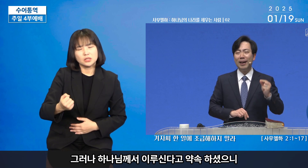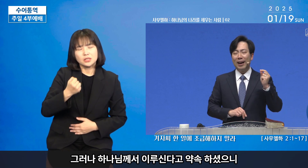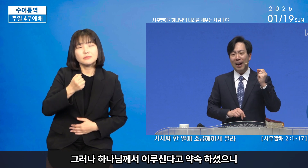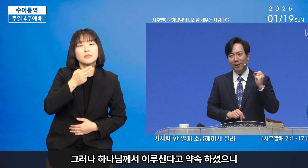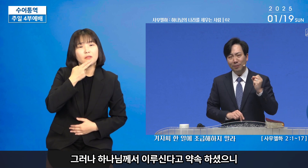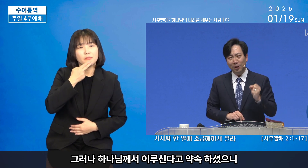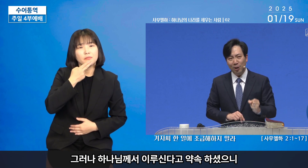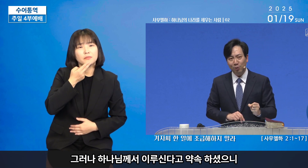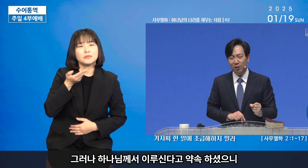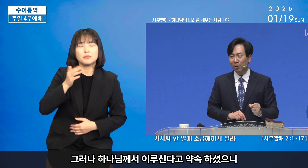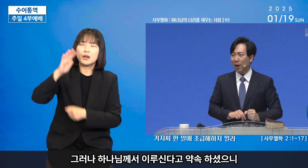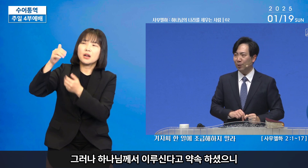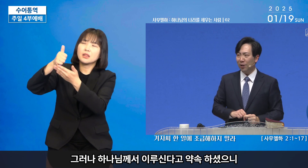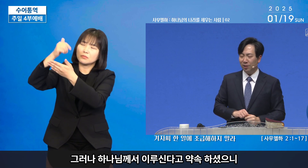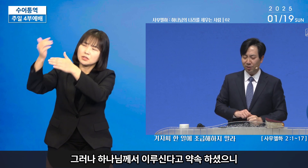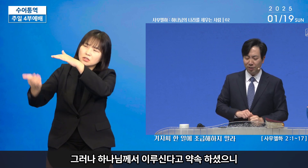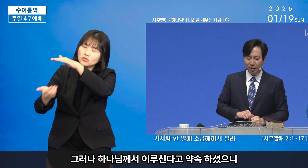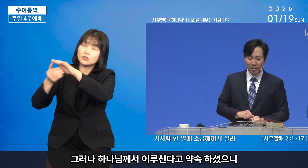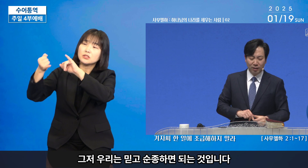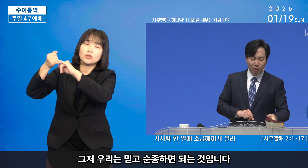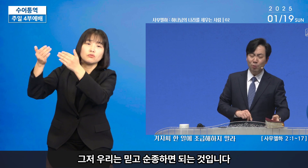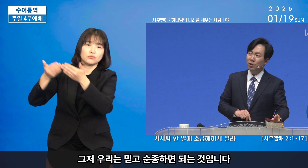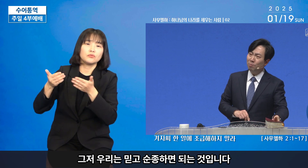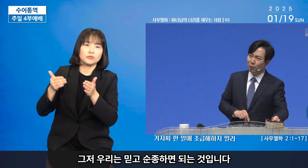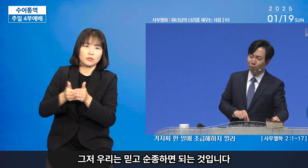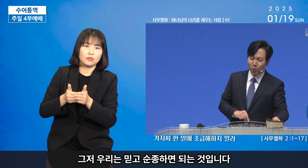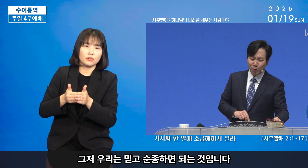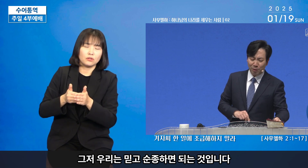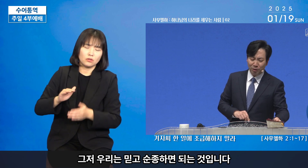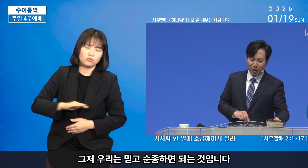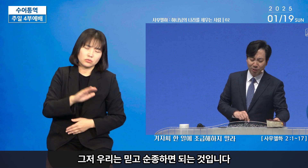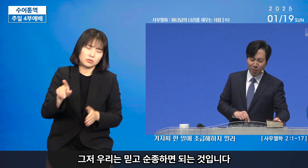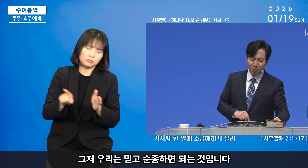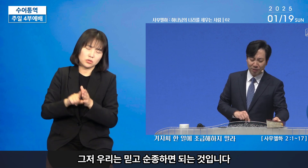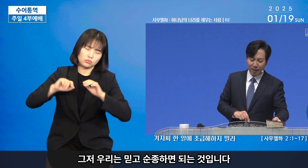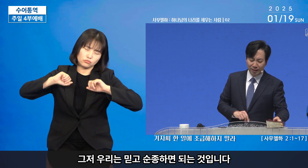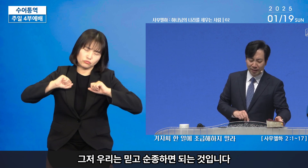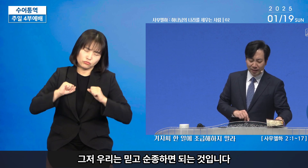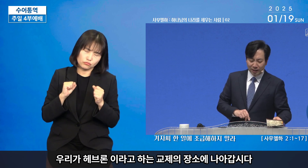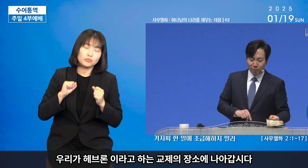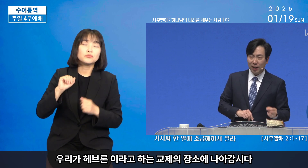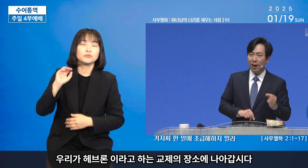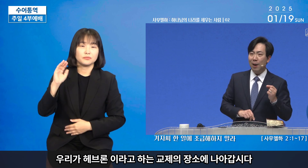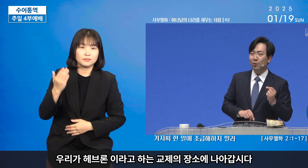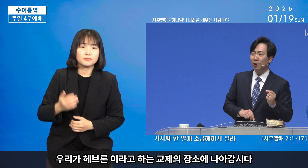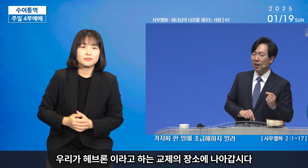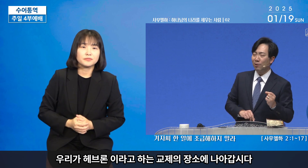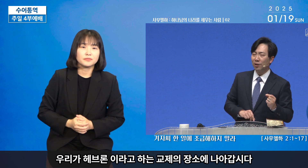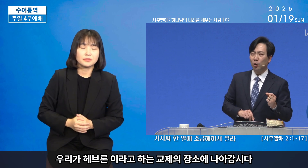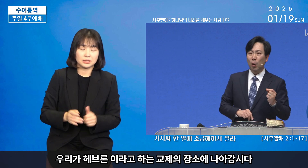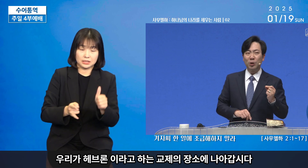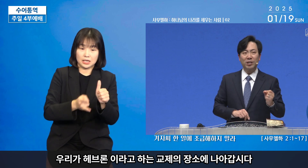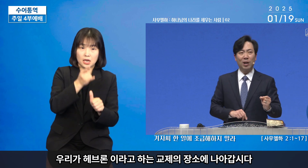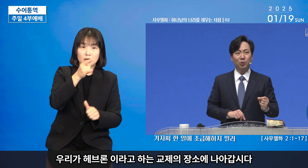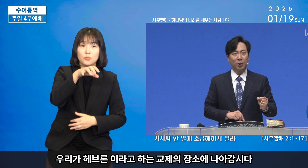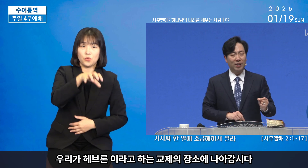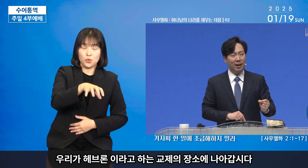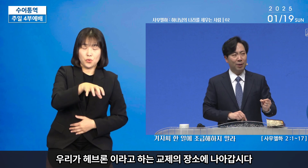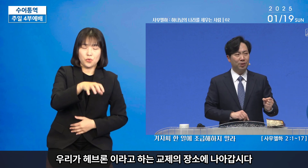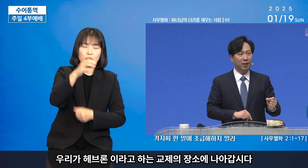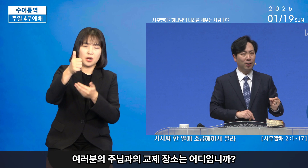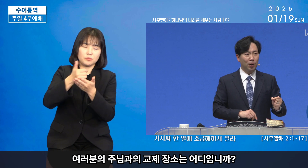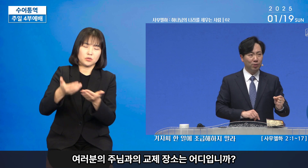그러나 하나님께서 이루신다고 약속하셨으니 그저 우리는 믿고 순종하면 되는 것입니다. 우리가 헤브론이라고 하는 교제의